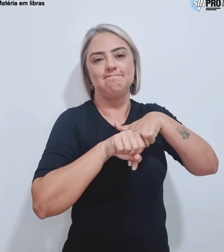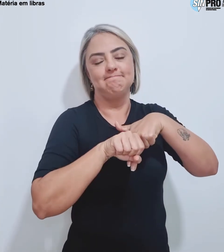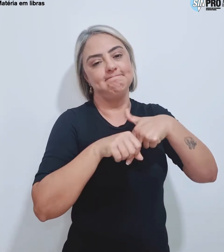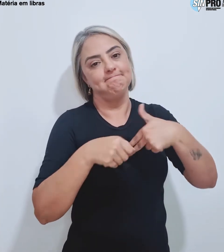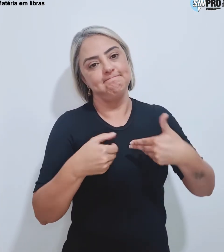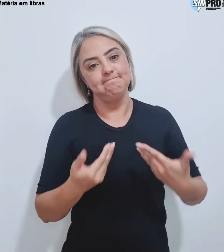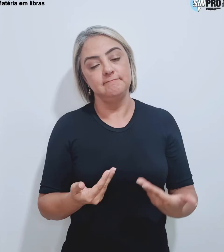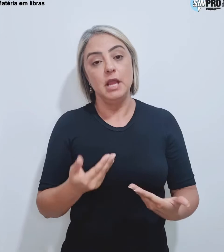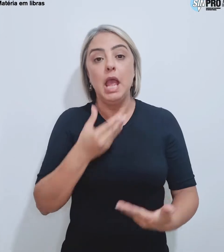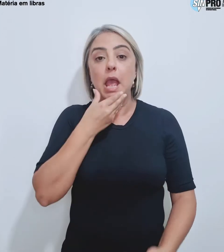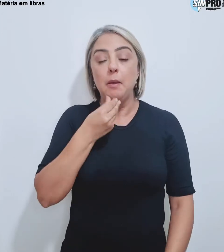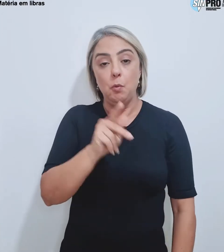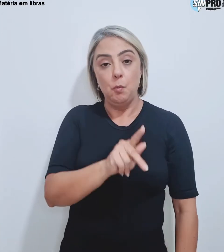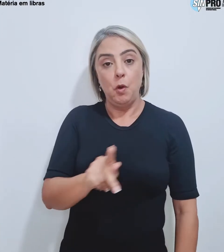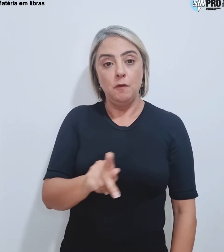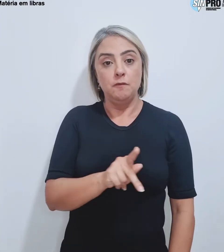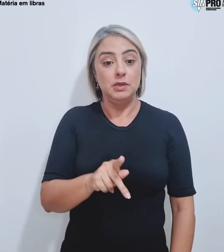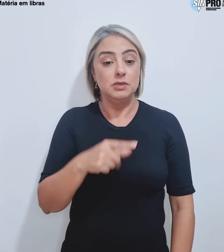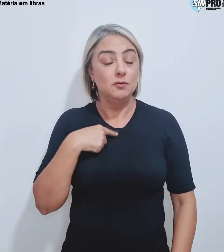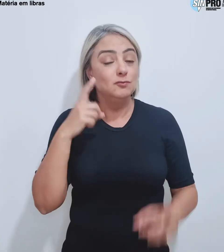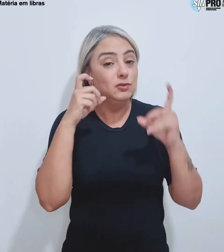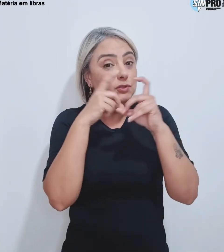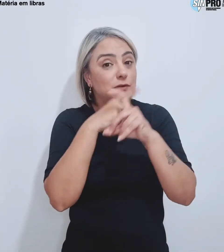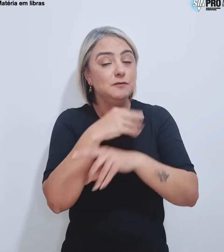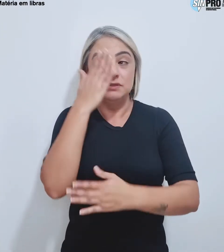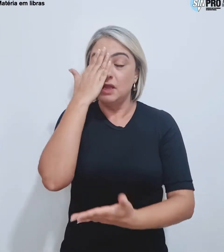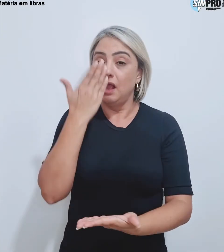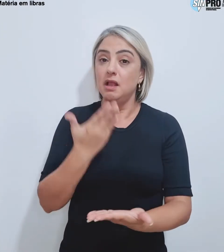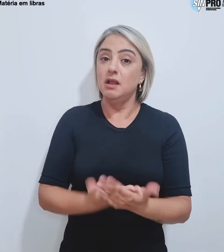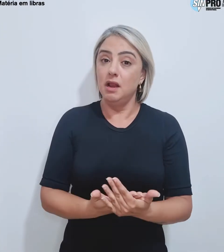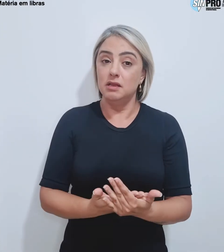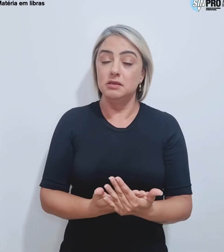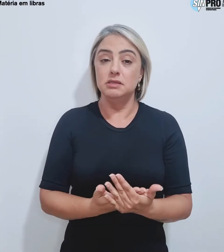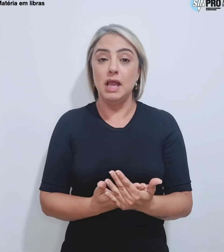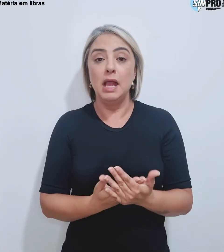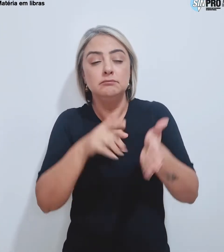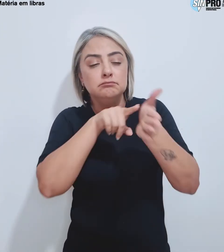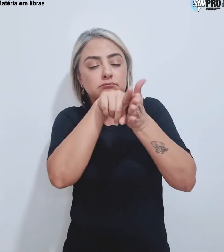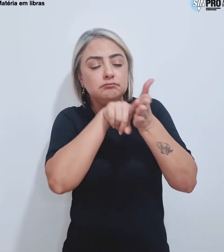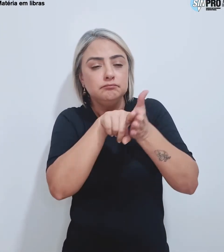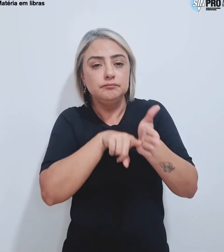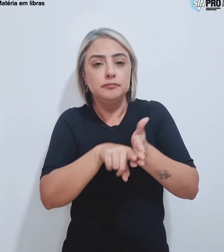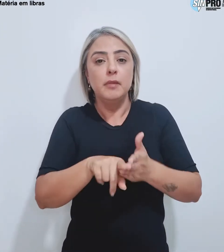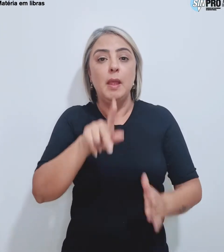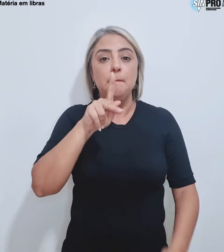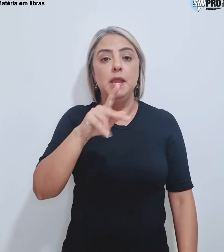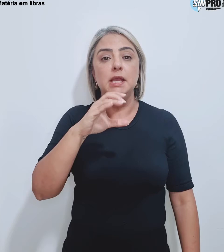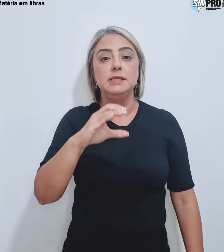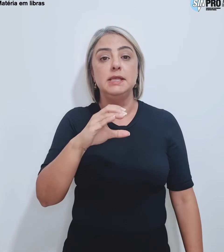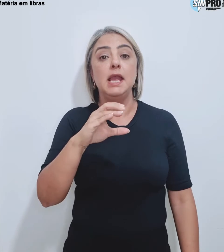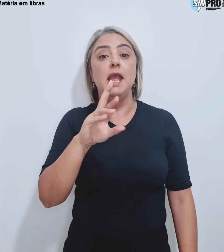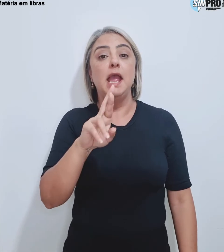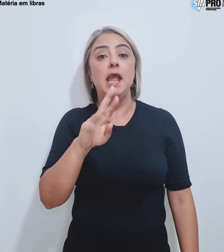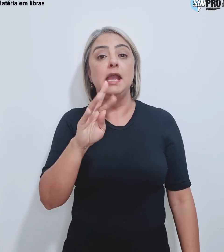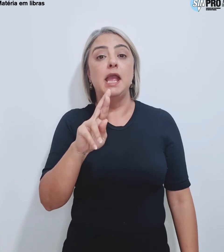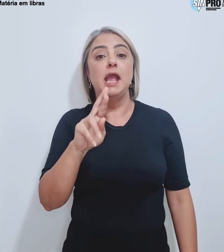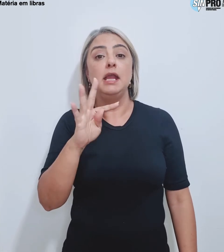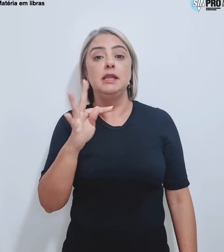Covid-19. Para Josias, foi difícil acreditar no exame PCR-RT,